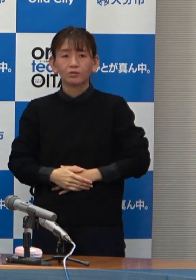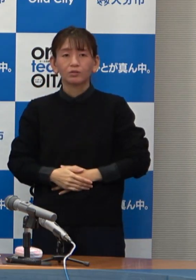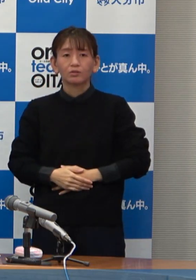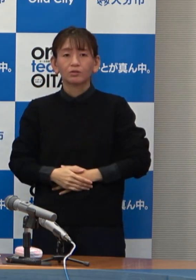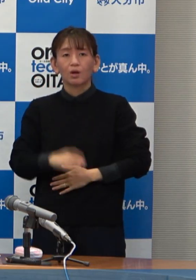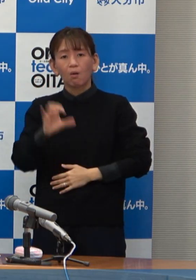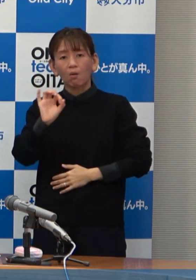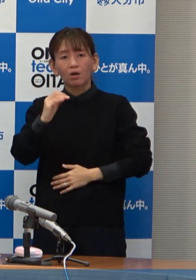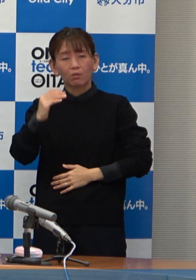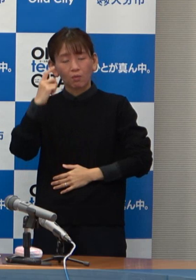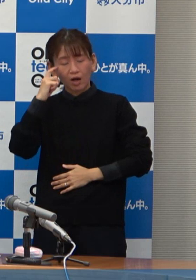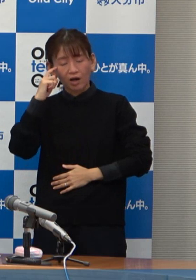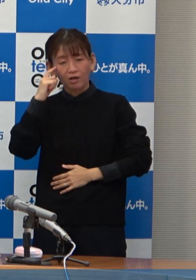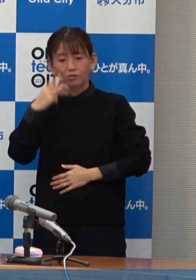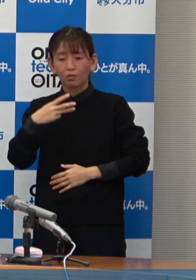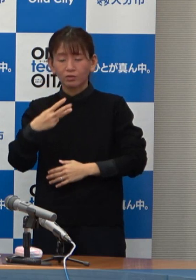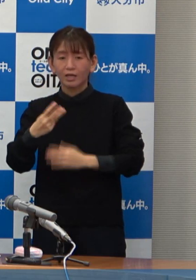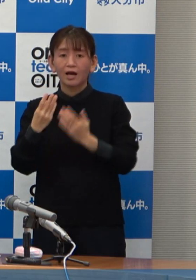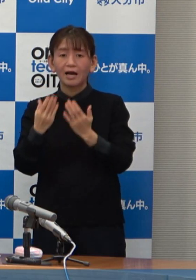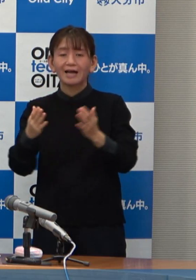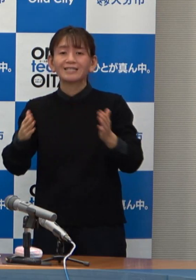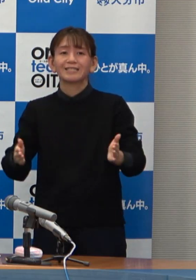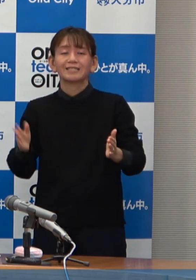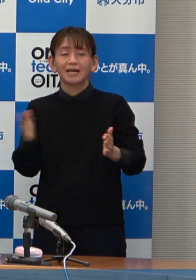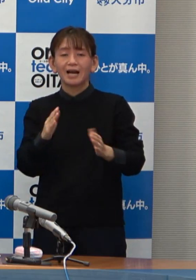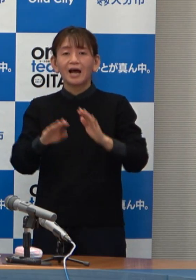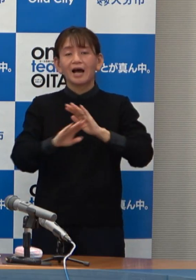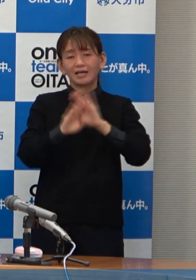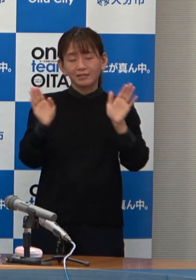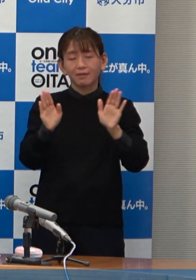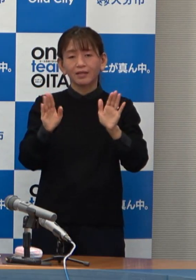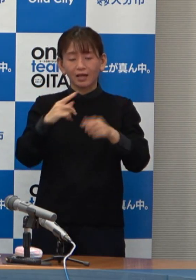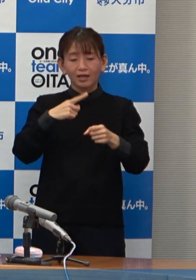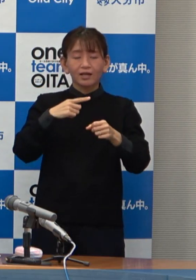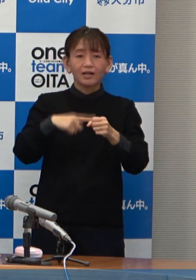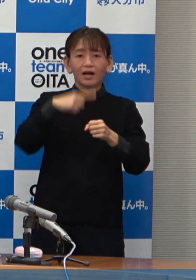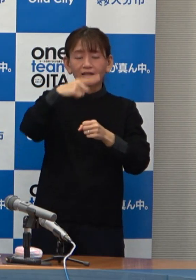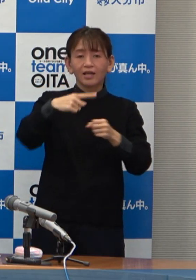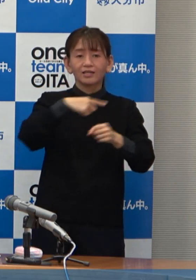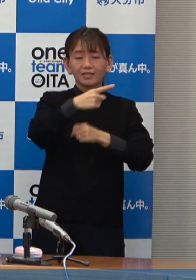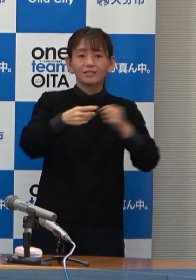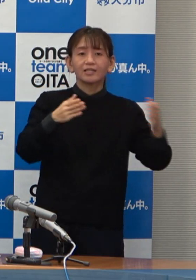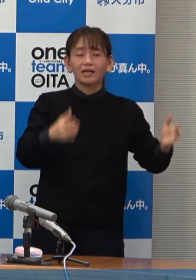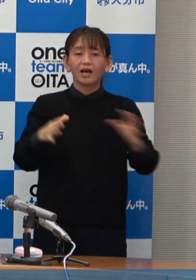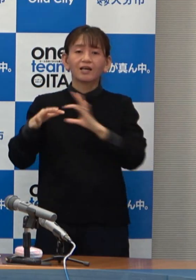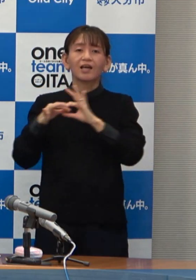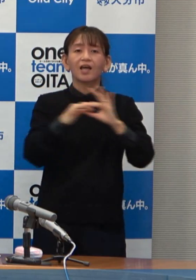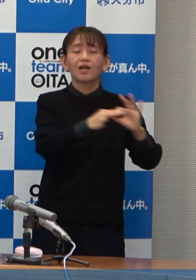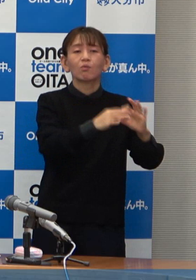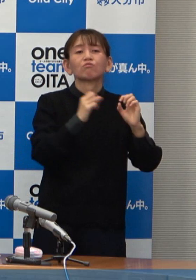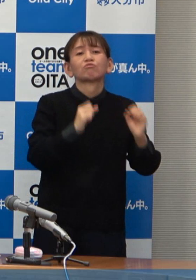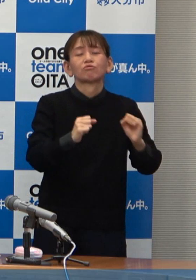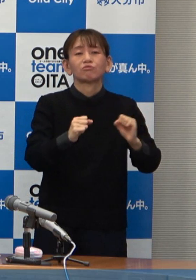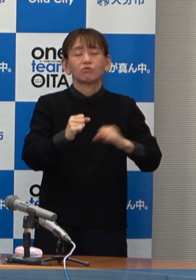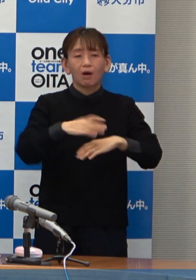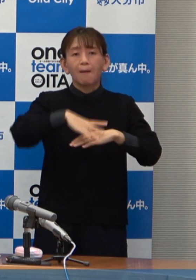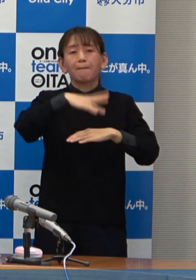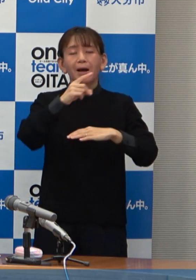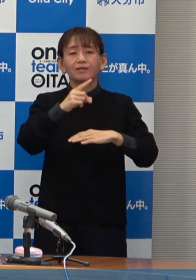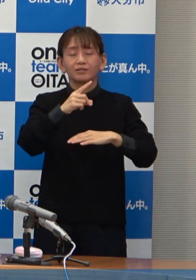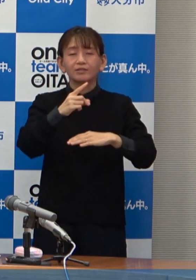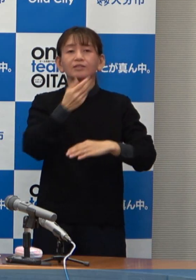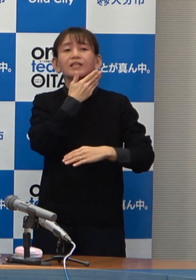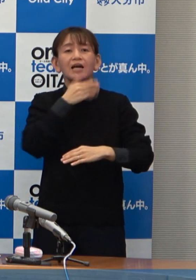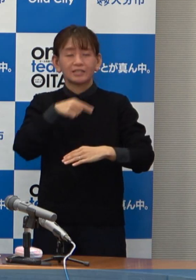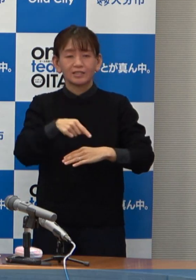と山岳期から始めて来年1年間やる継続してやるってことがまず大事ですそれ